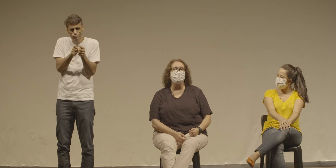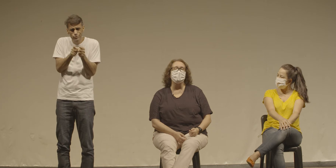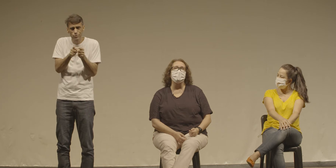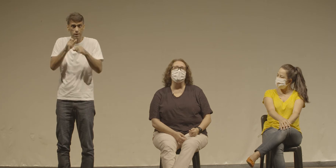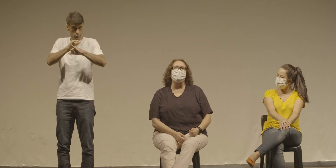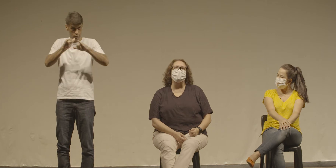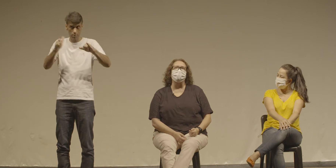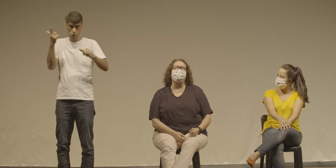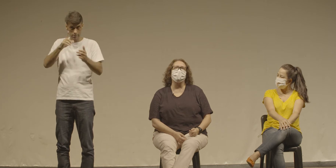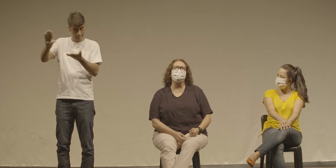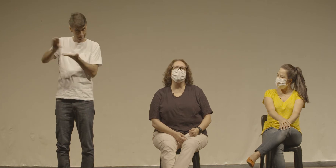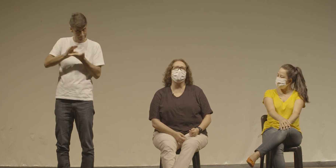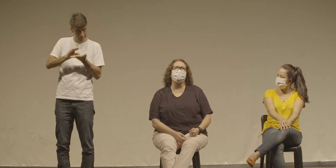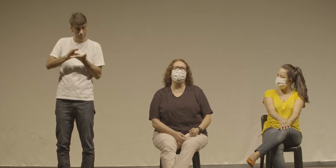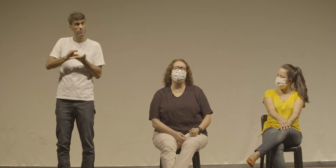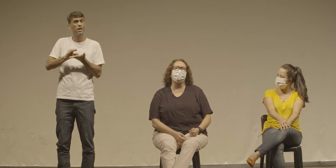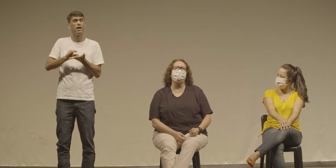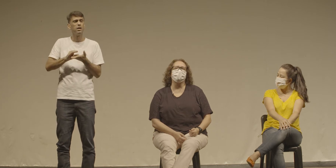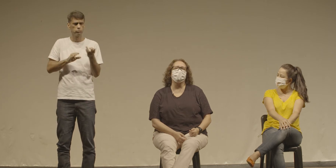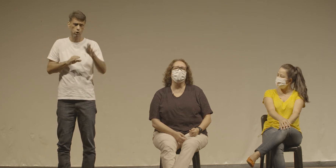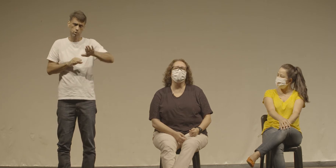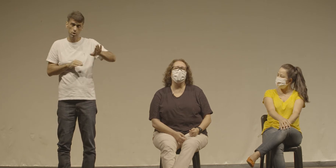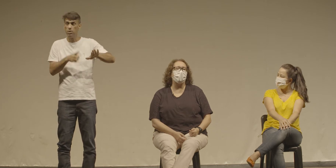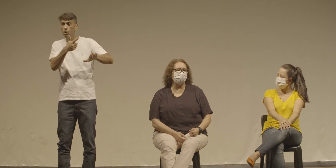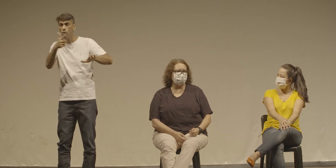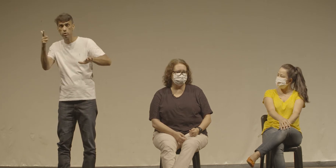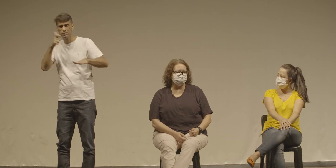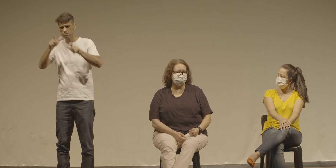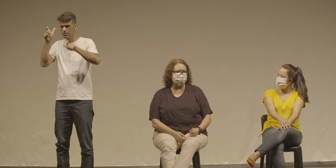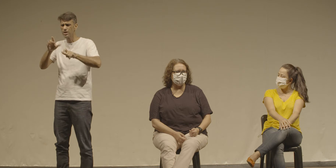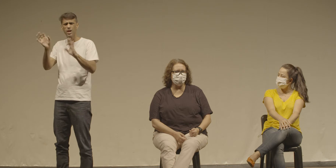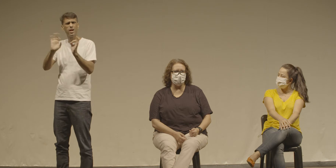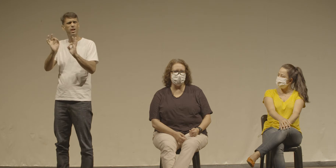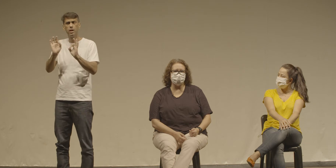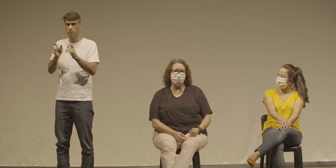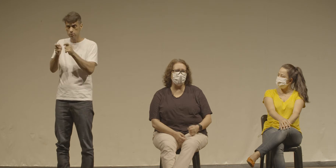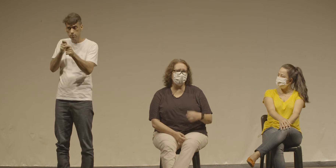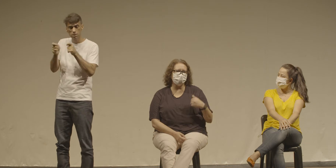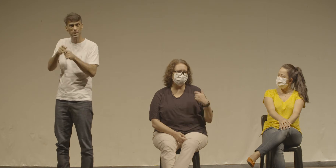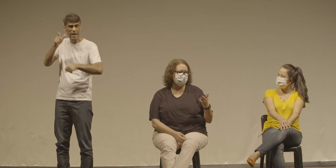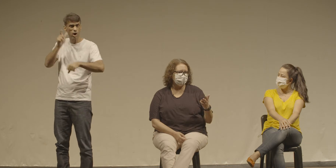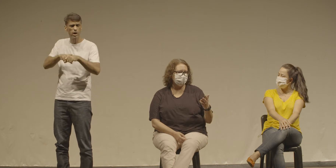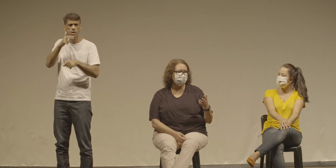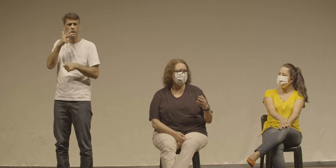teaser, foi assim, foi uma aula, sabe?